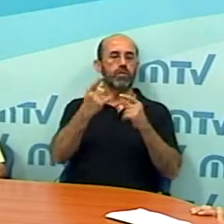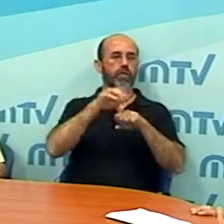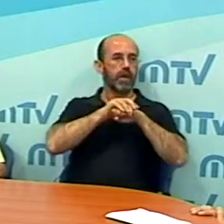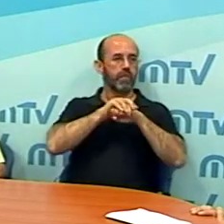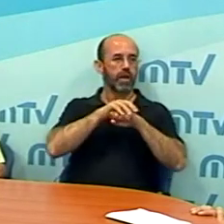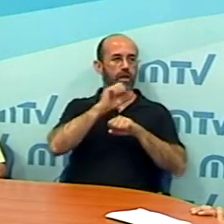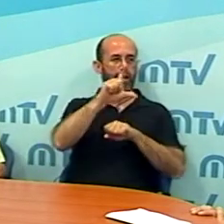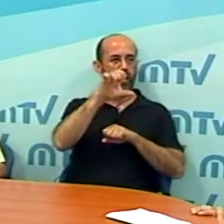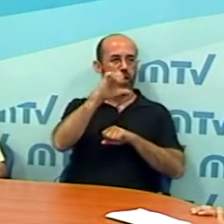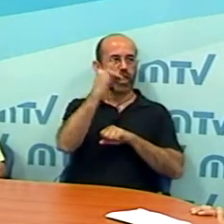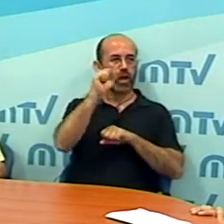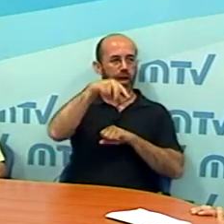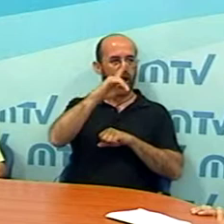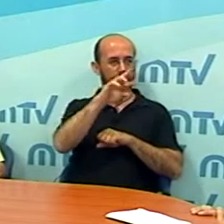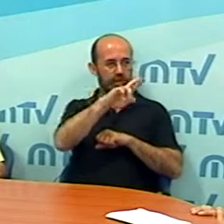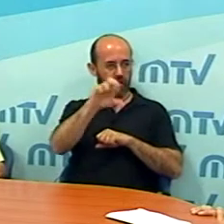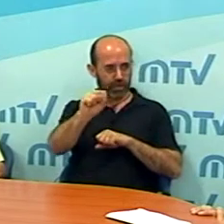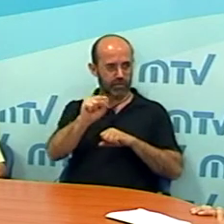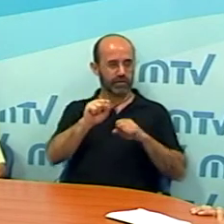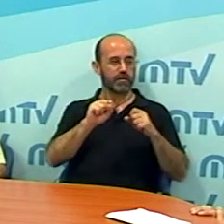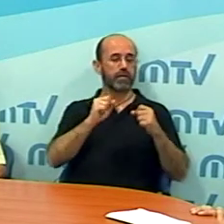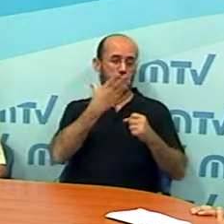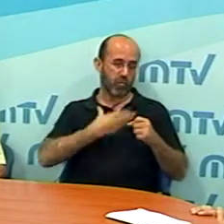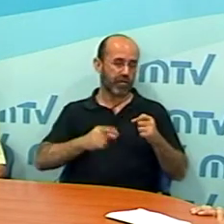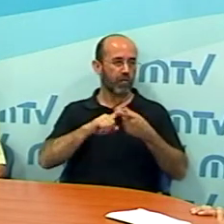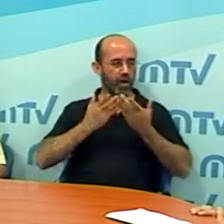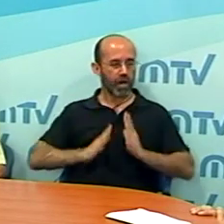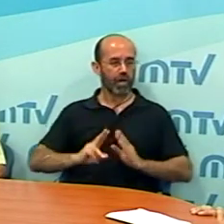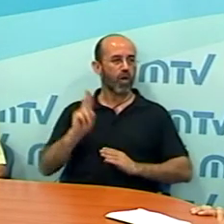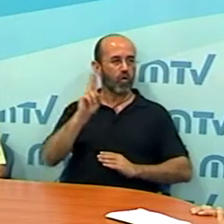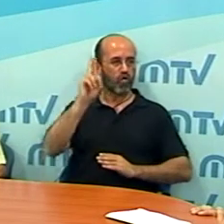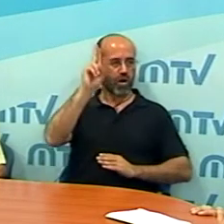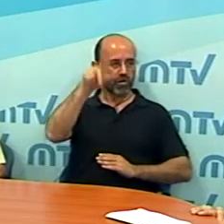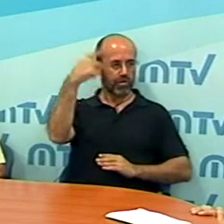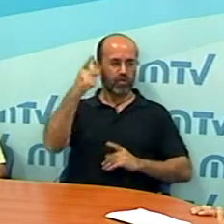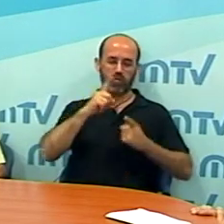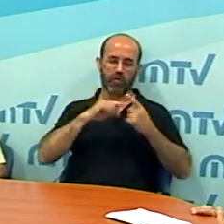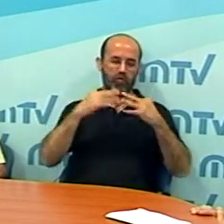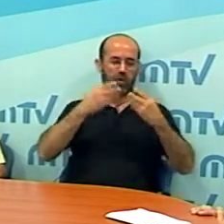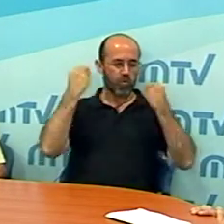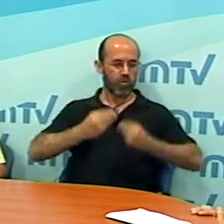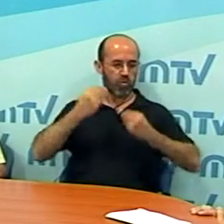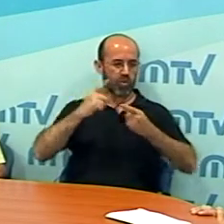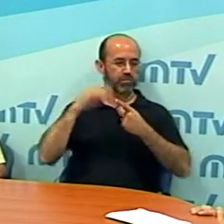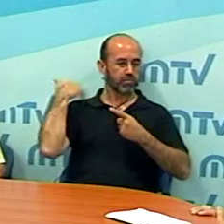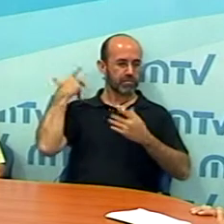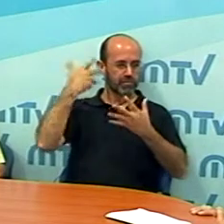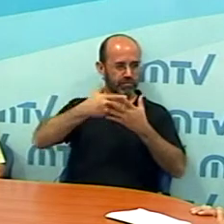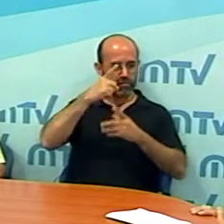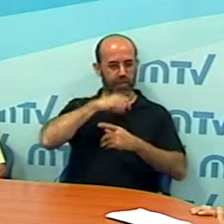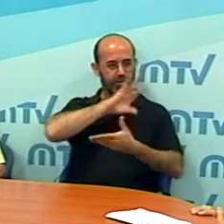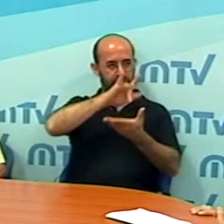amiga, Alejandra, en Murcia, hija de un uruguayo, gran jugador de fútbol, que vino hace muchos años al